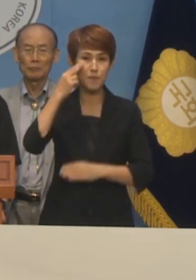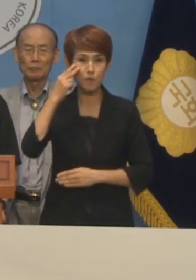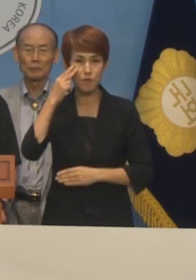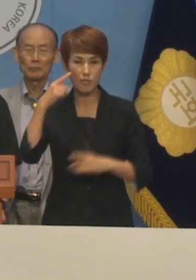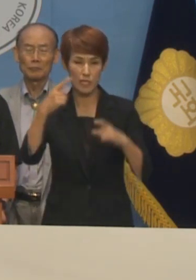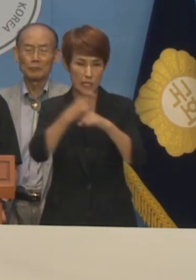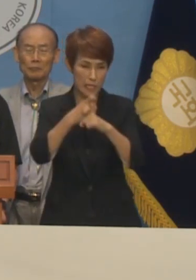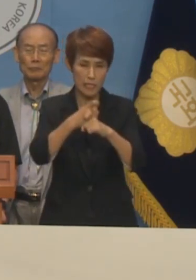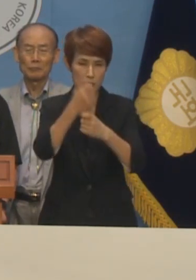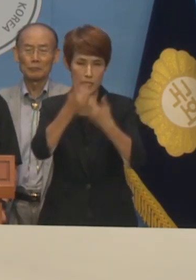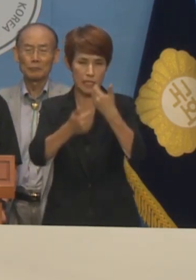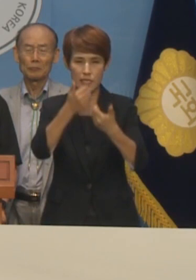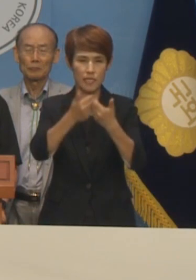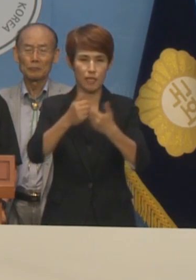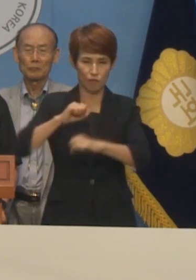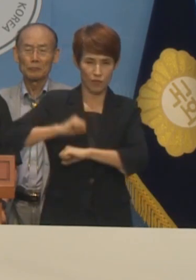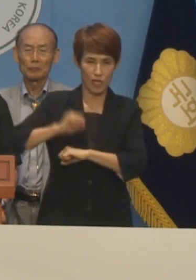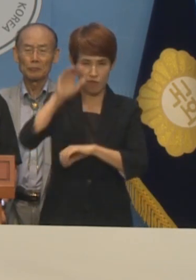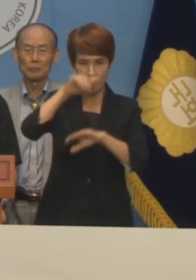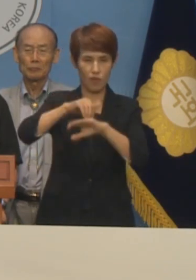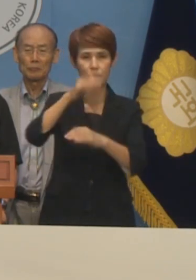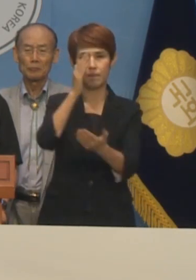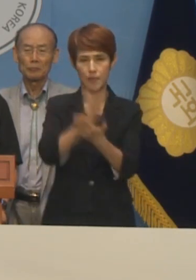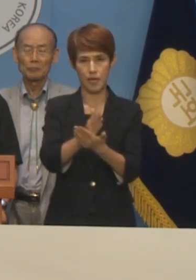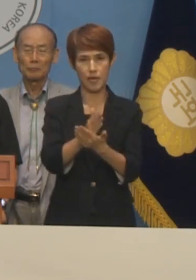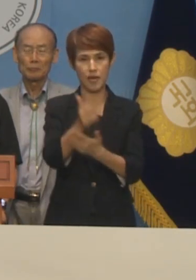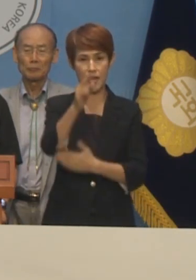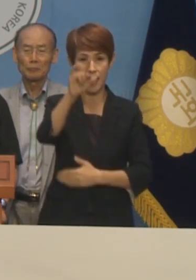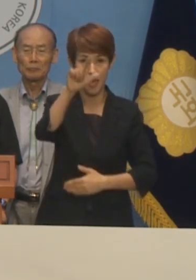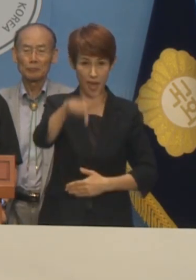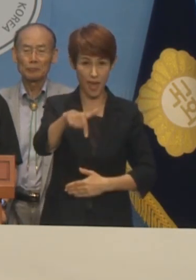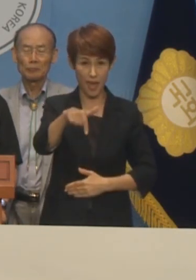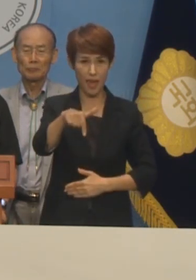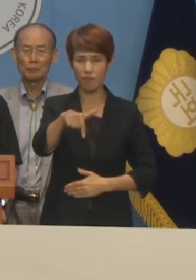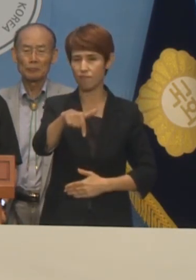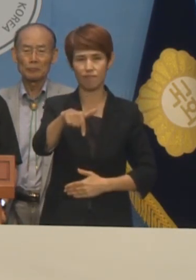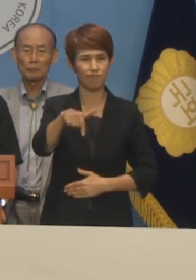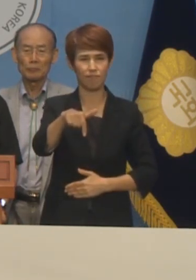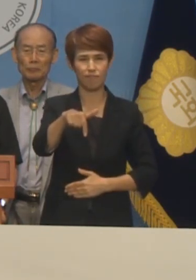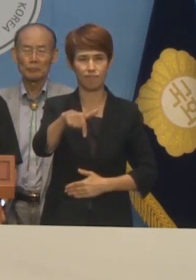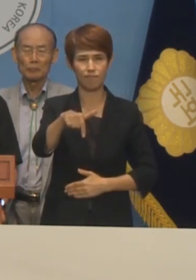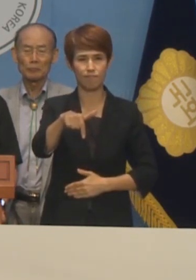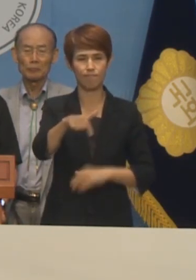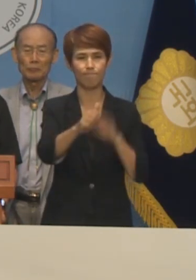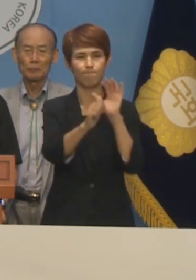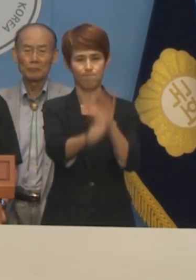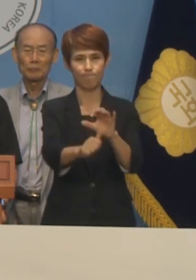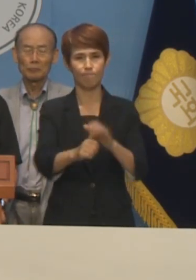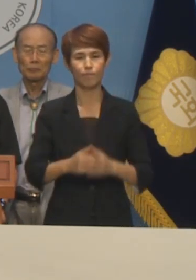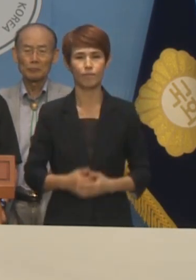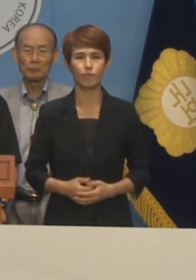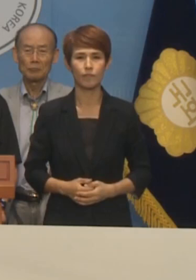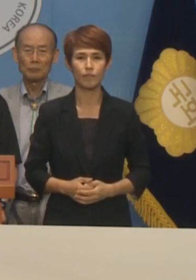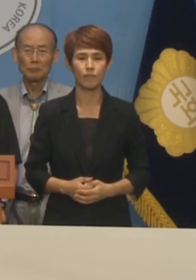행동과 군사훈련을 중단하고 핵무기는 현 상황에서 동결하라.